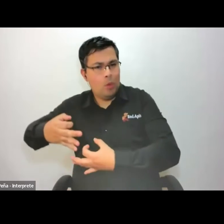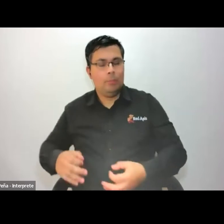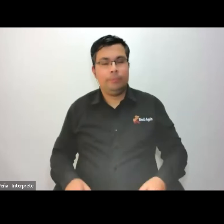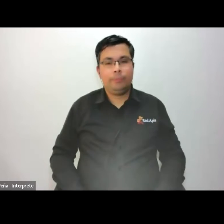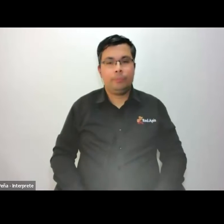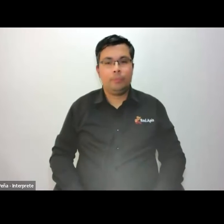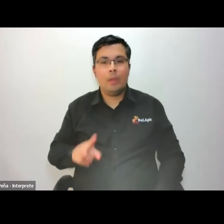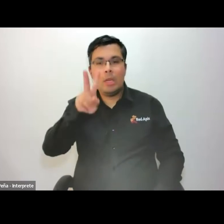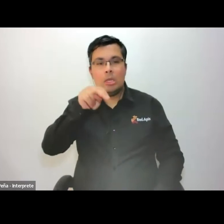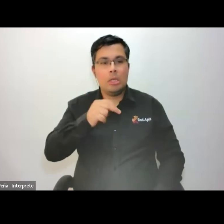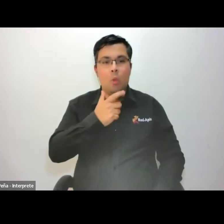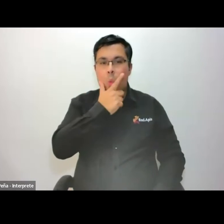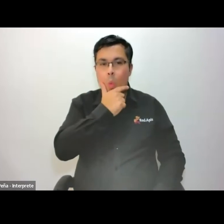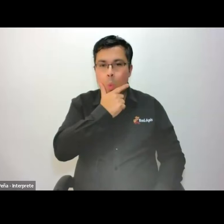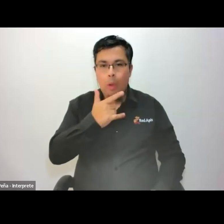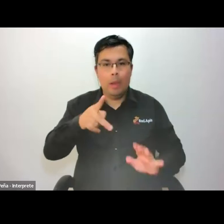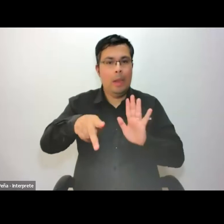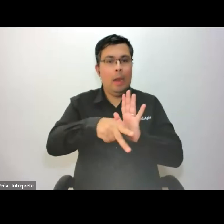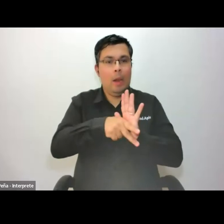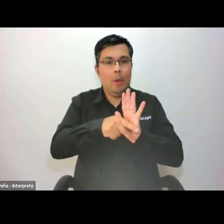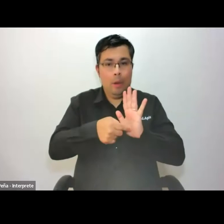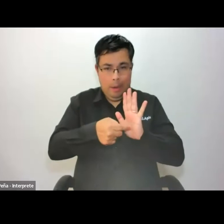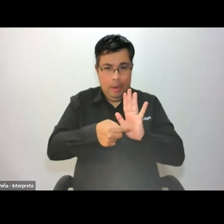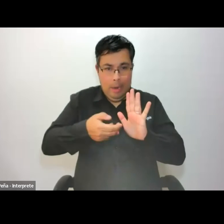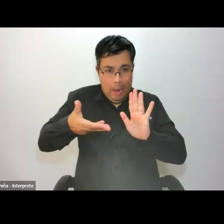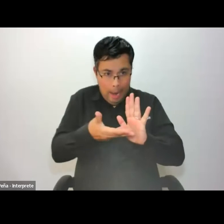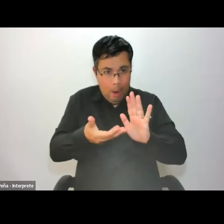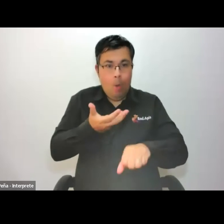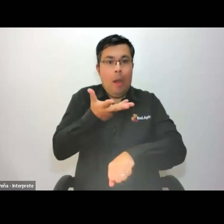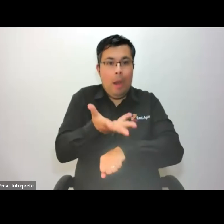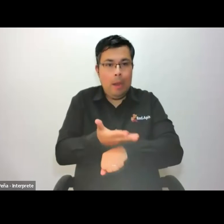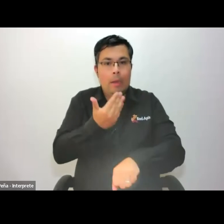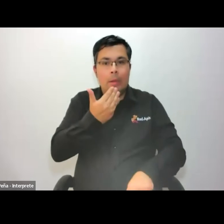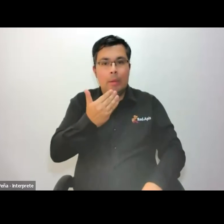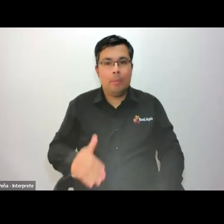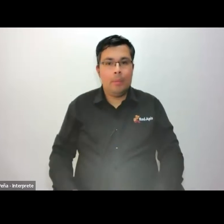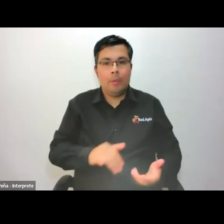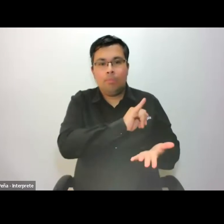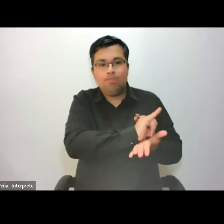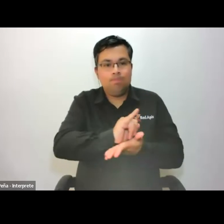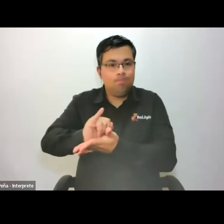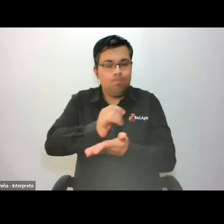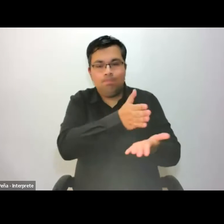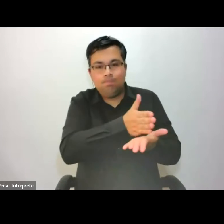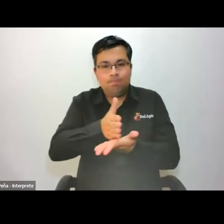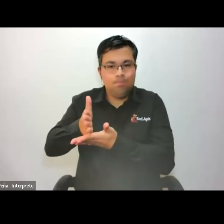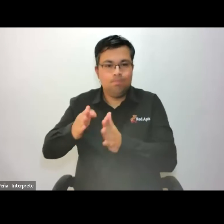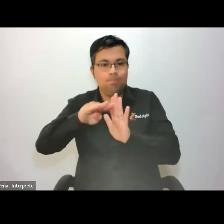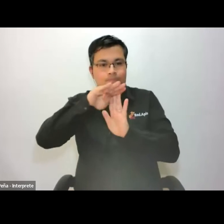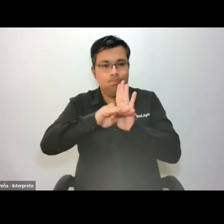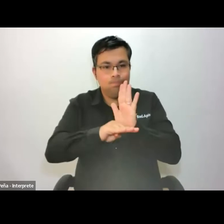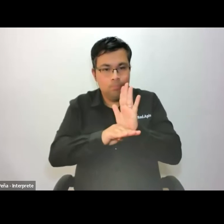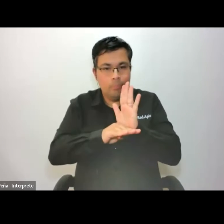desde la normativa vigente, ¿no? Y desde la existencia de los reglamentos internos que contienen todos los elementos de convivencia en torno a las medidas que se